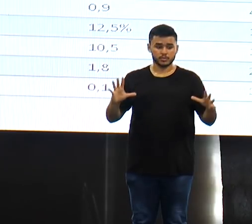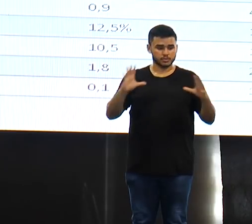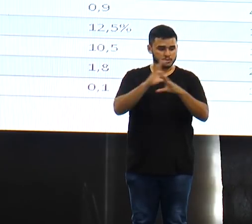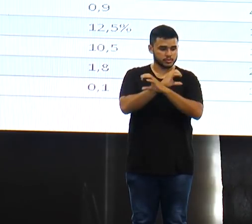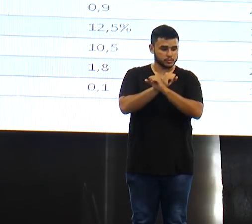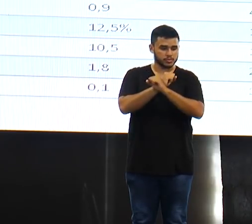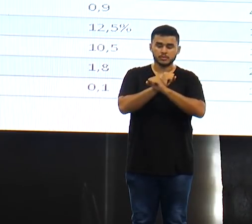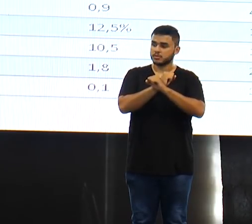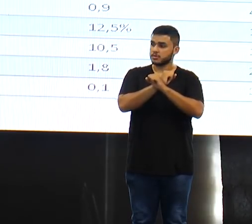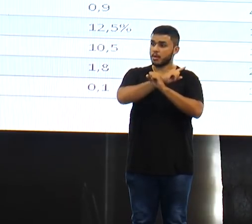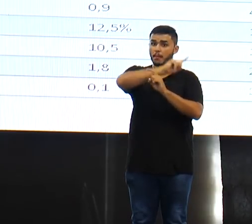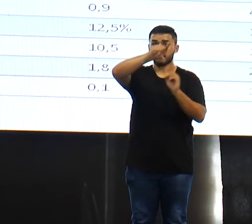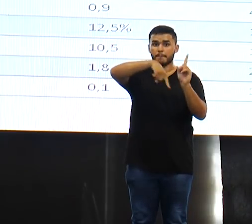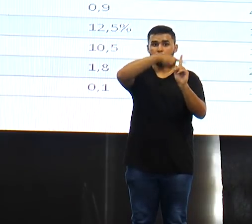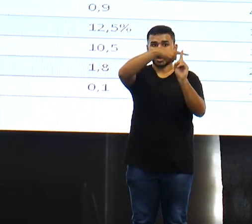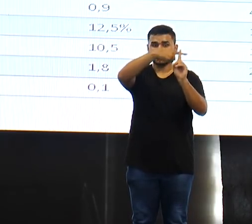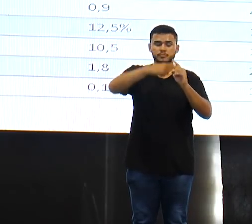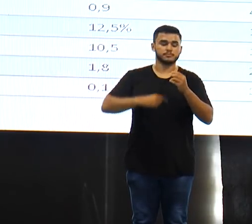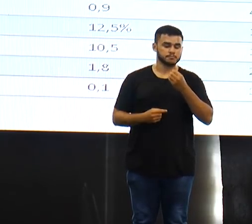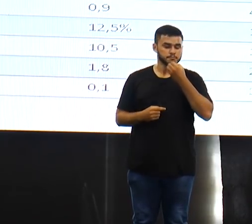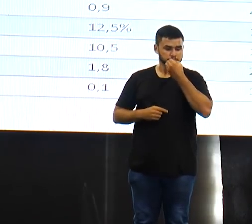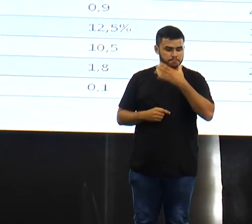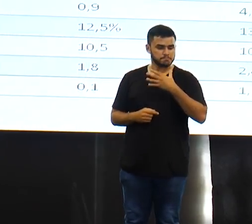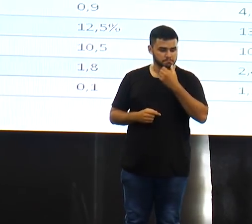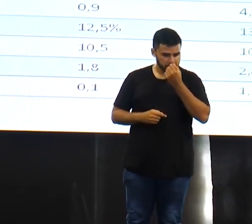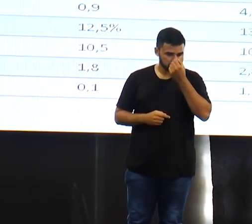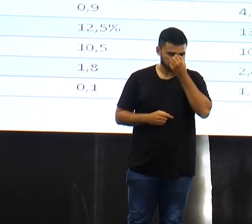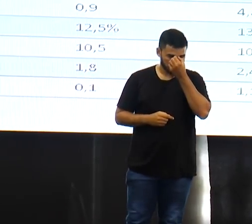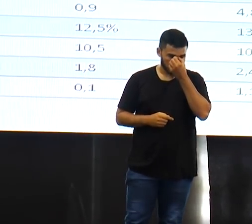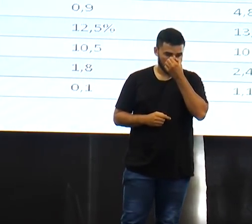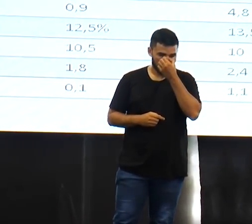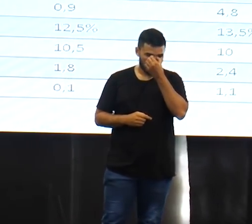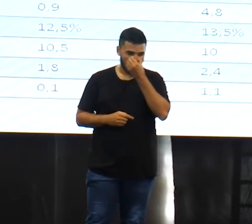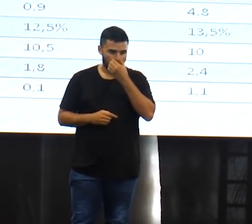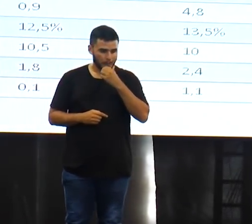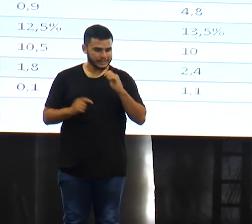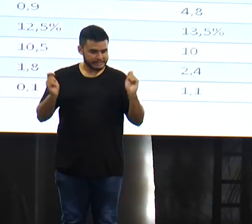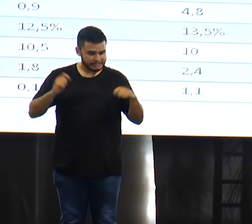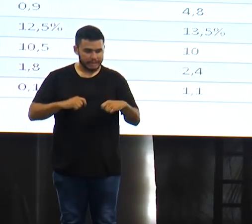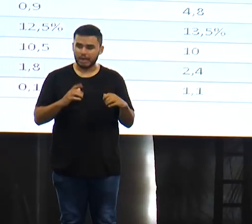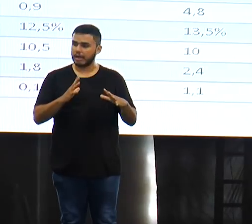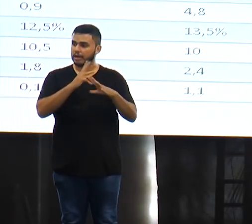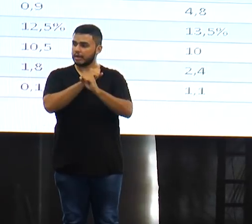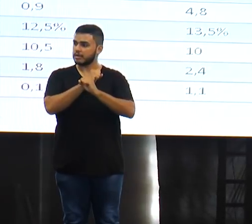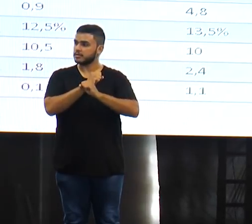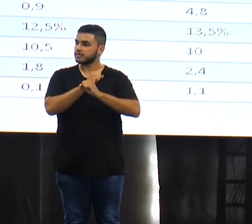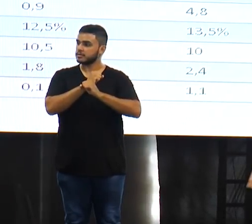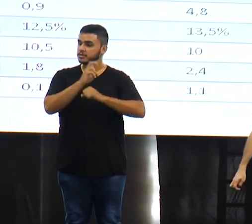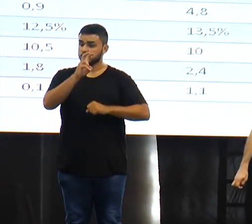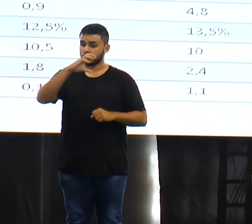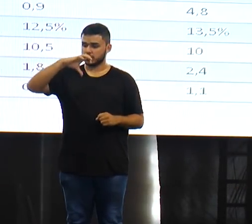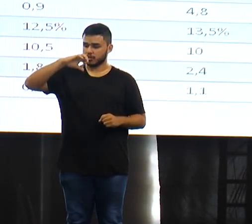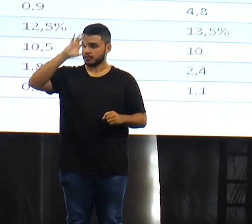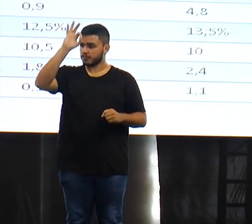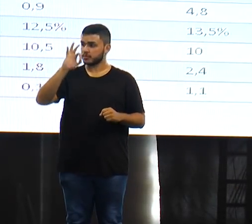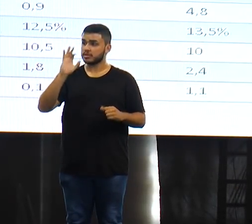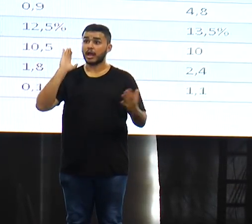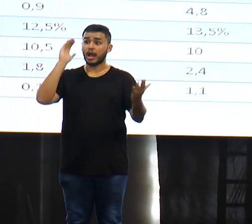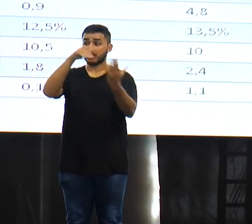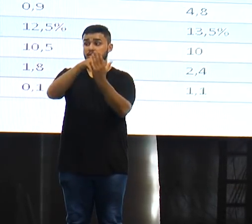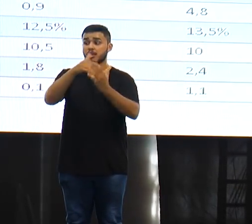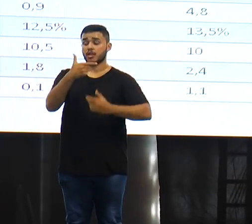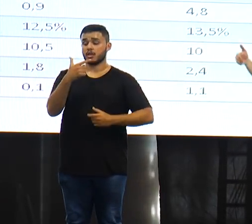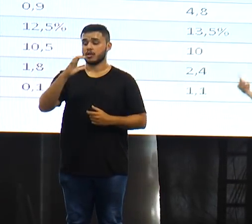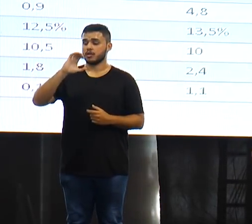aí quase que a metade a mais. Vamos superar os 59% de energia renovável até 2030. E antes que você